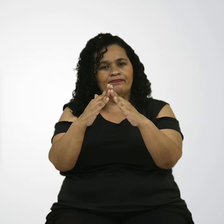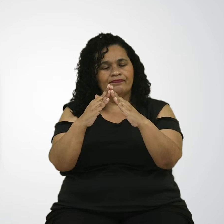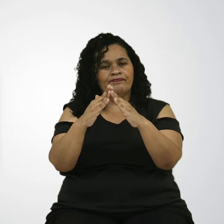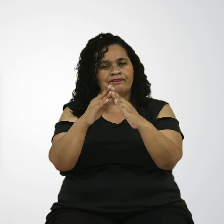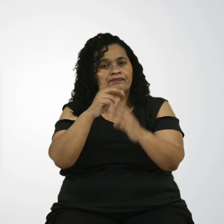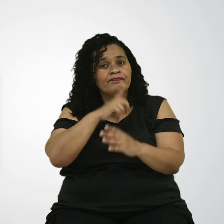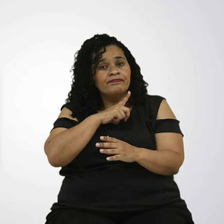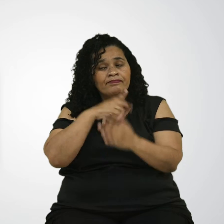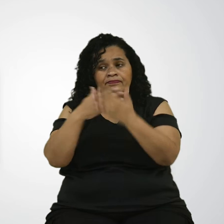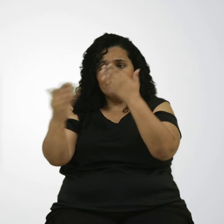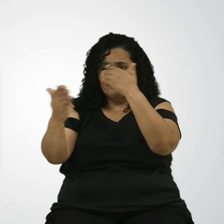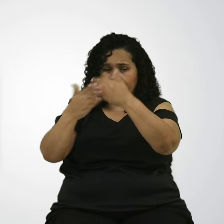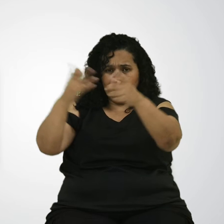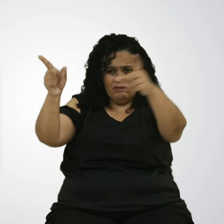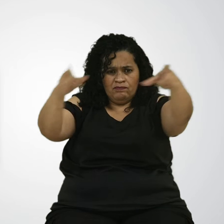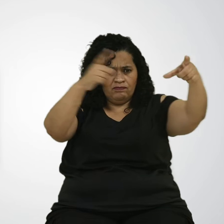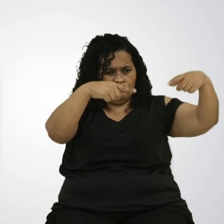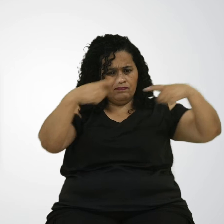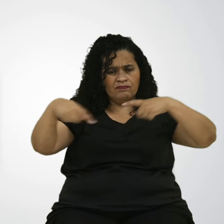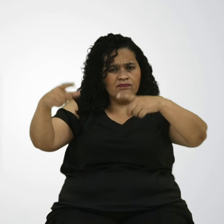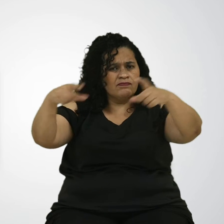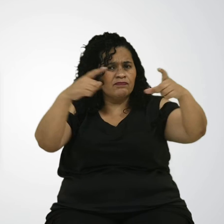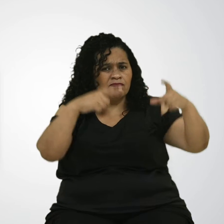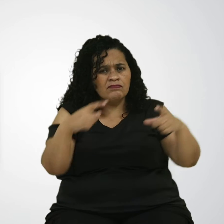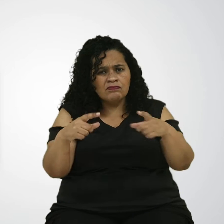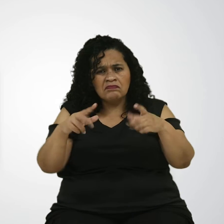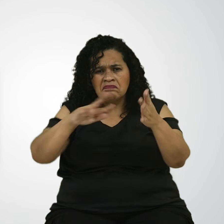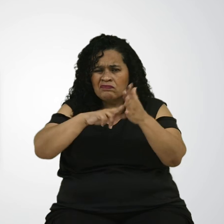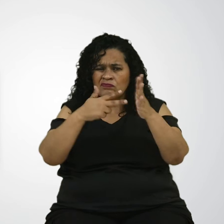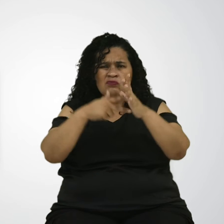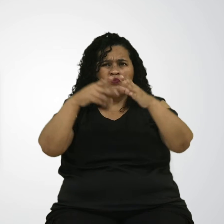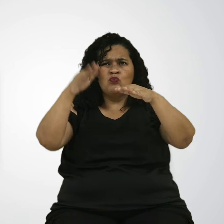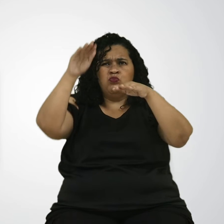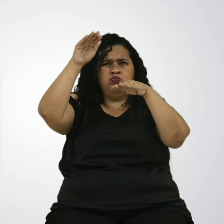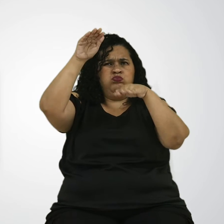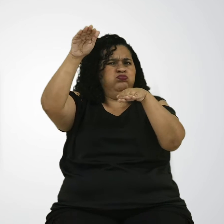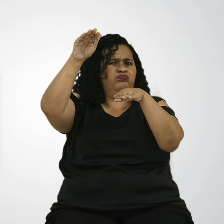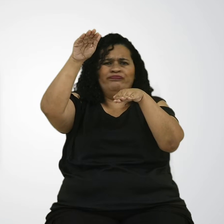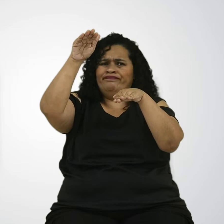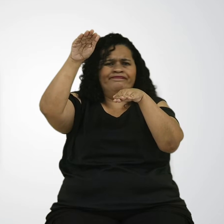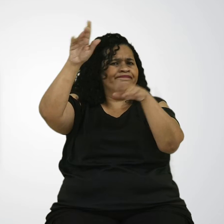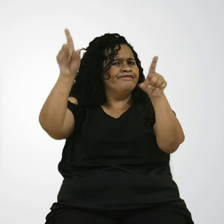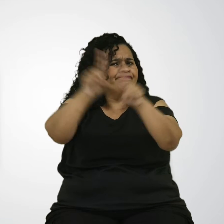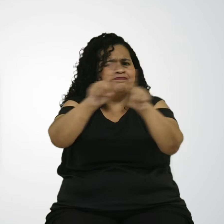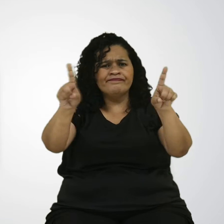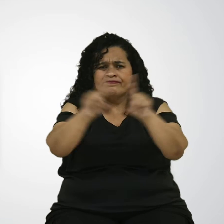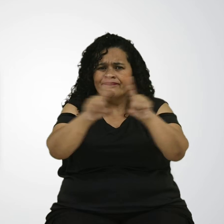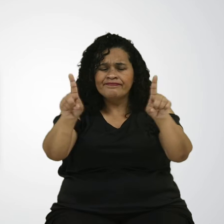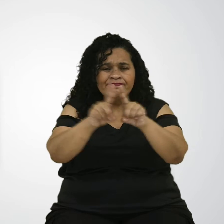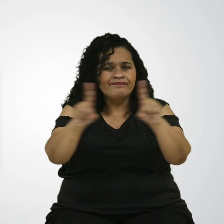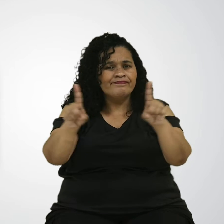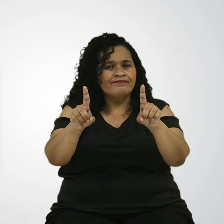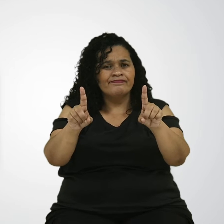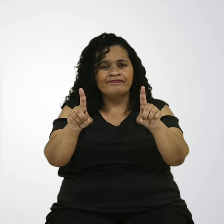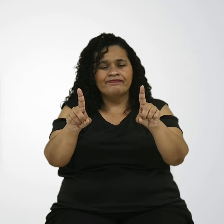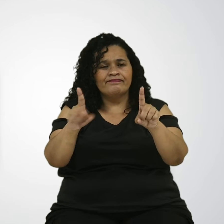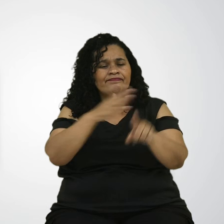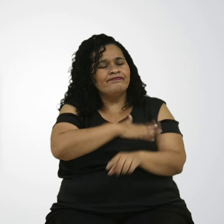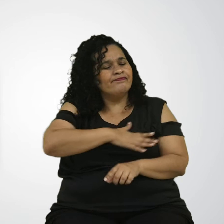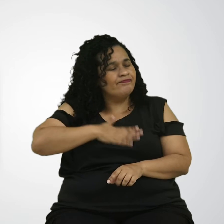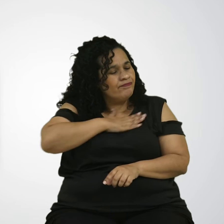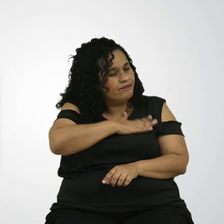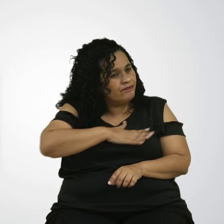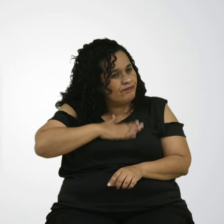essa sujeição não é inferioridade, não é diminuição da mulher, de maneira alguma. Eu gosto sempre de